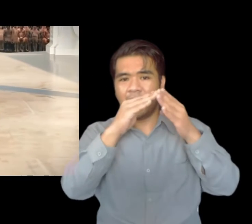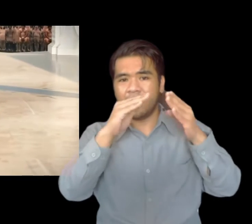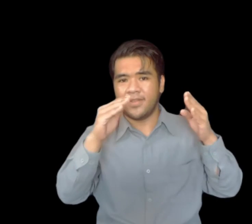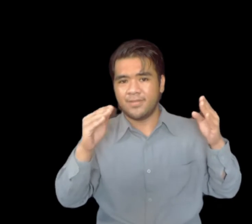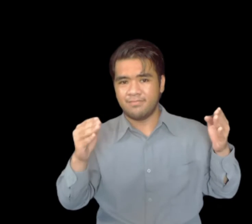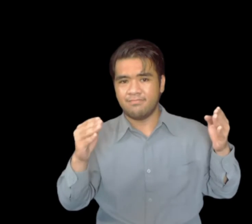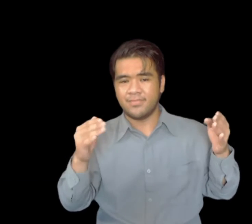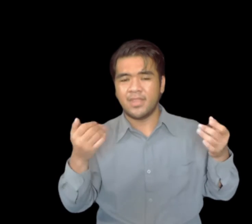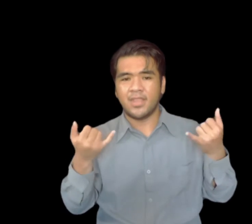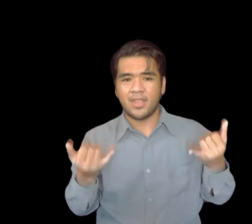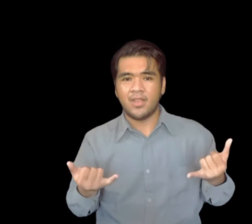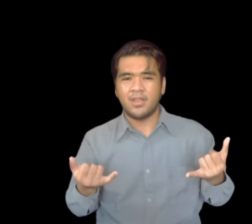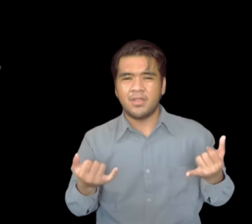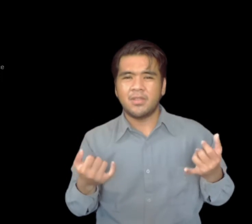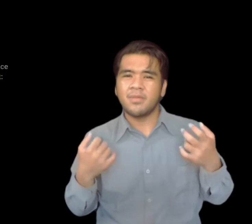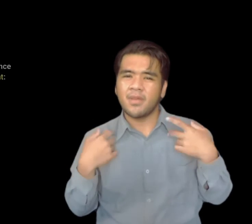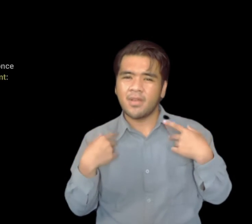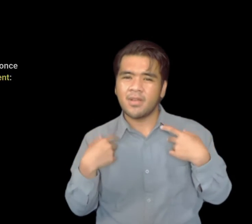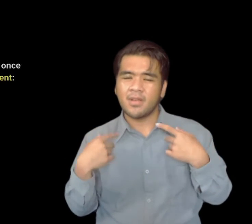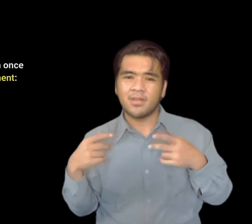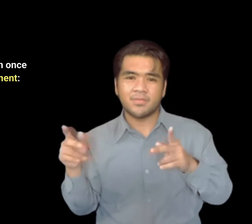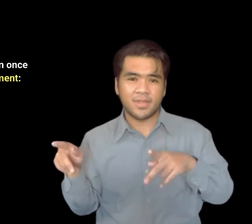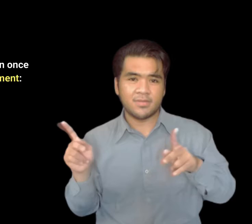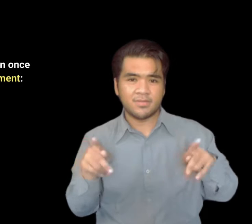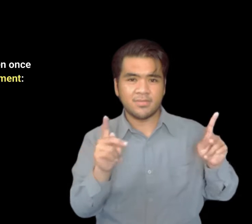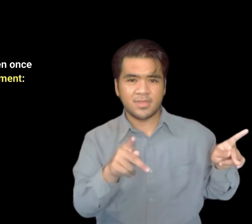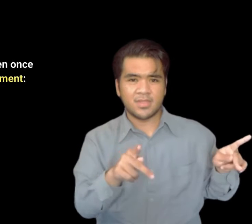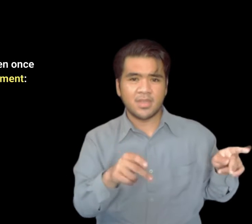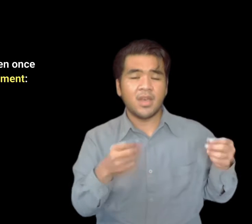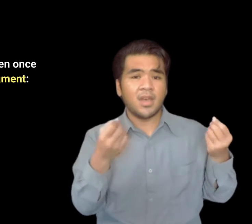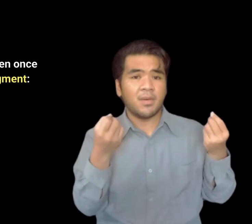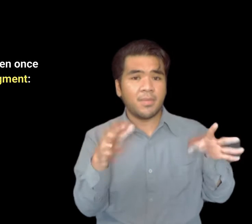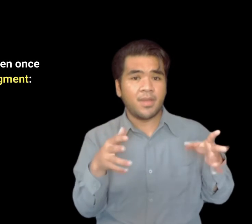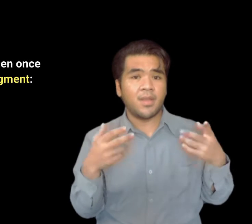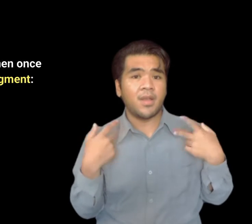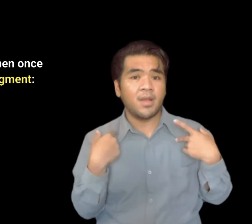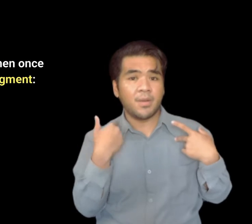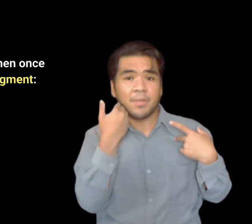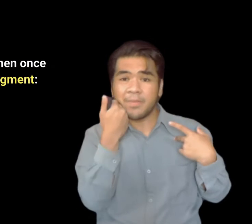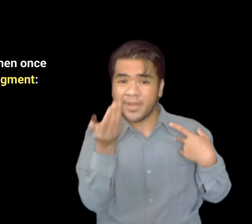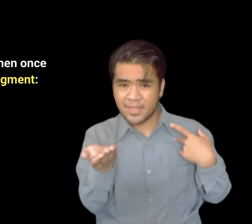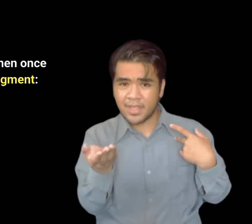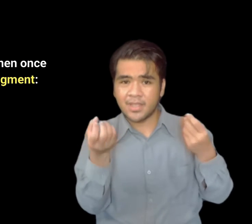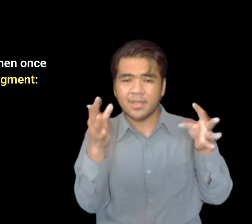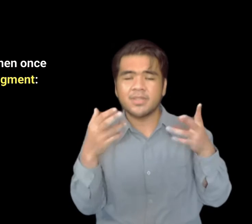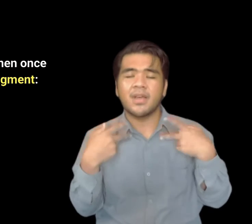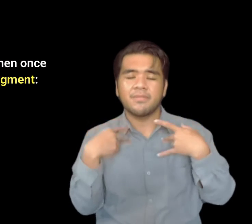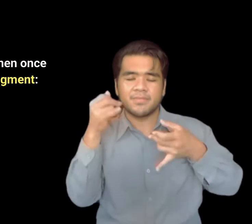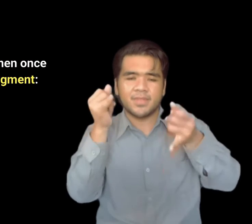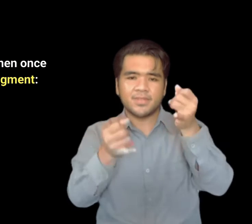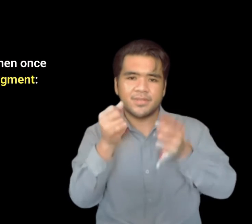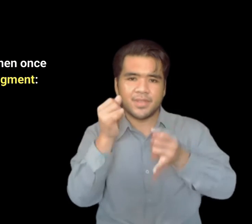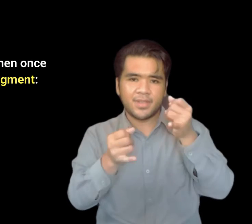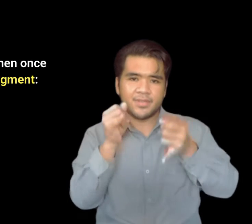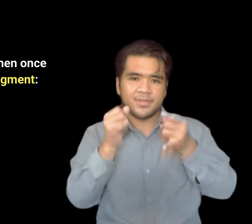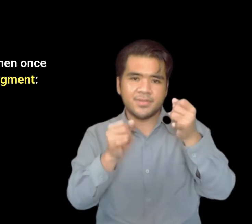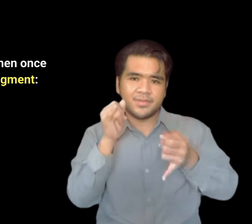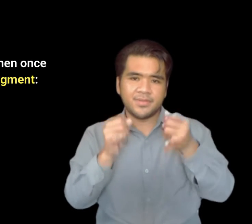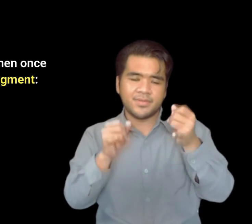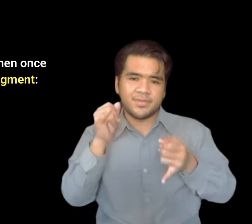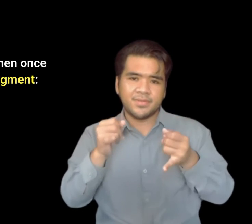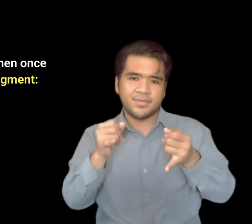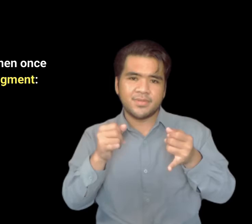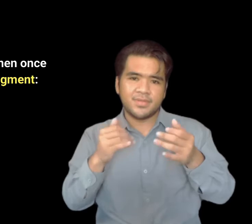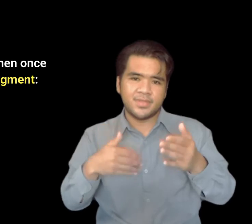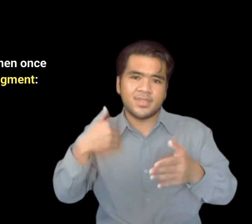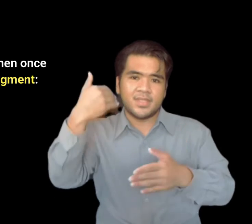paghukom. Ngunit hindi ba't ang sabi sa Hebreo chapter 9 verse 27, itinakda sa mga tao na minsan lamang mamatay at